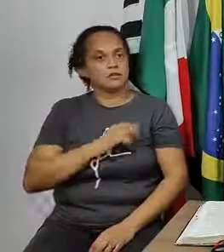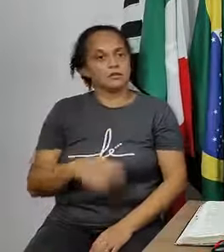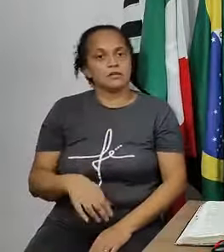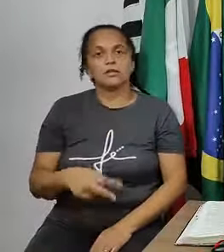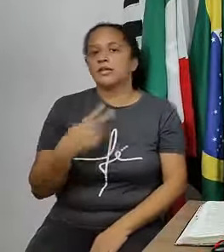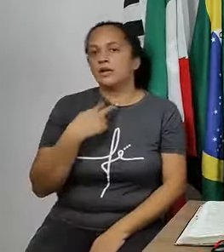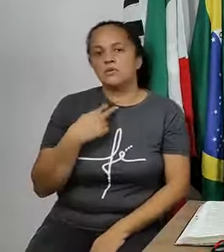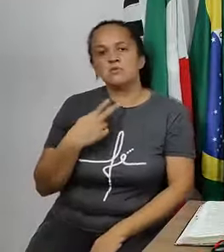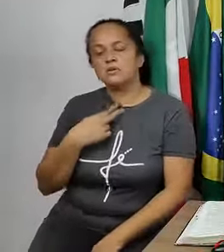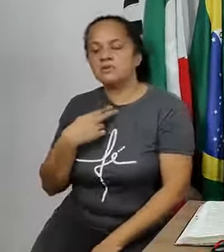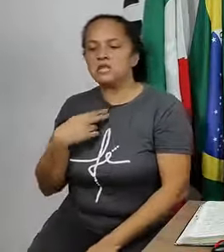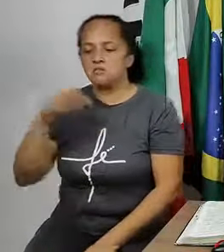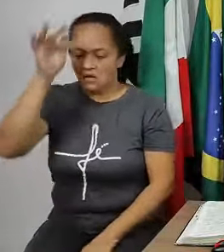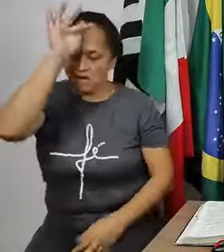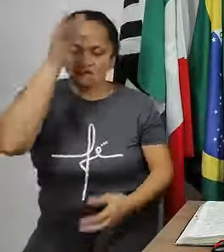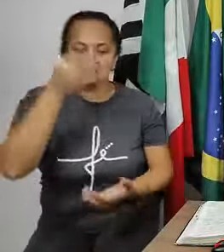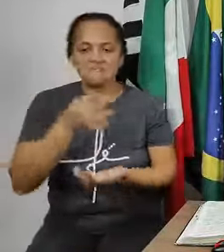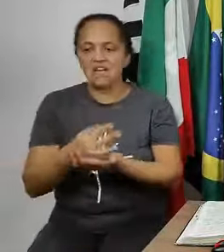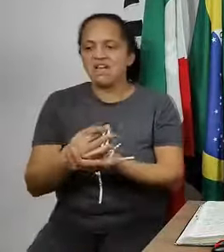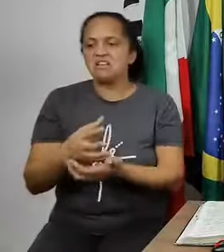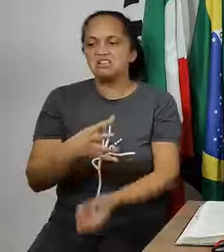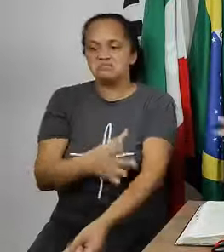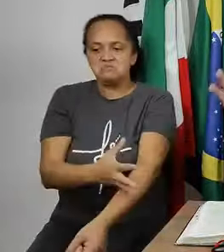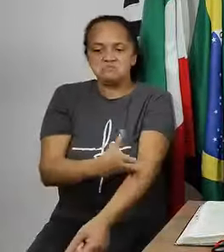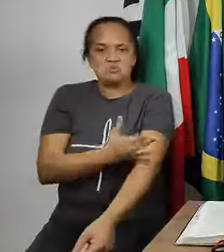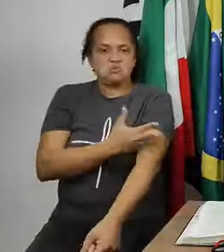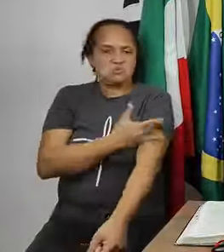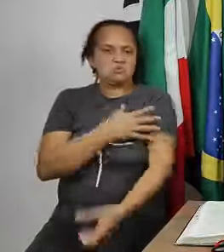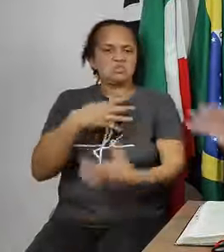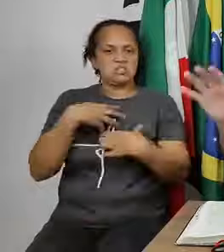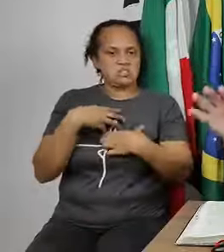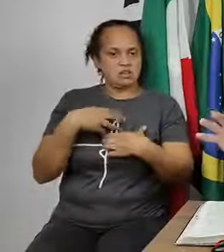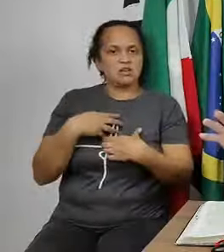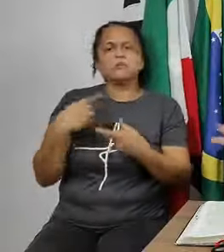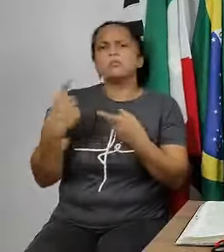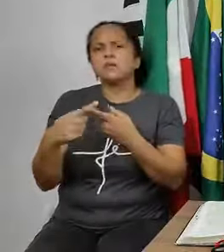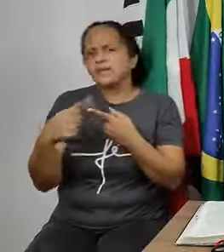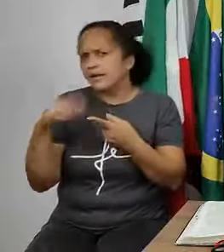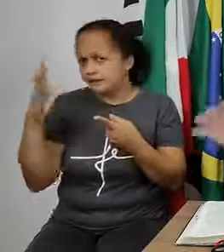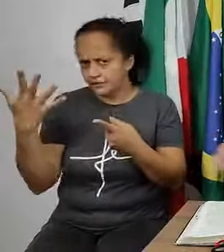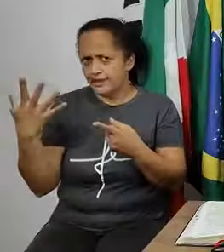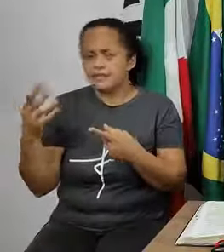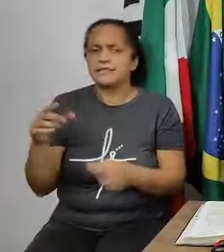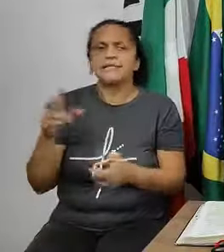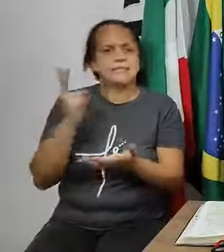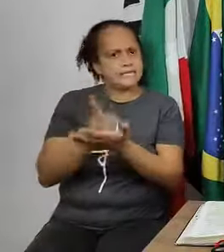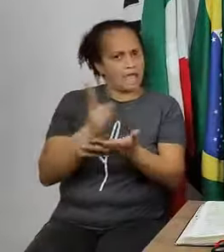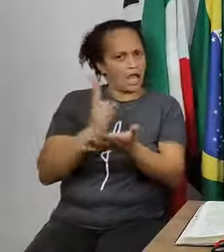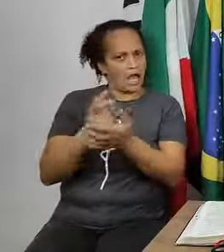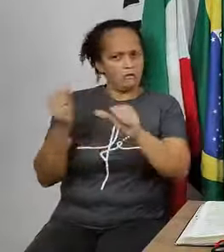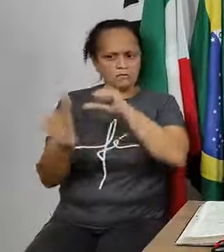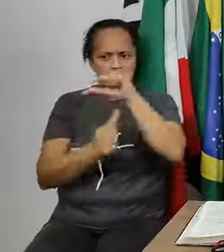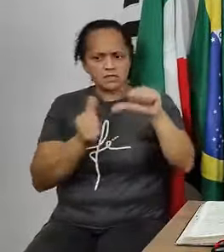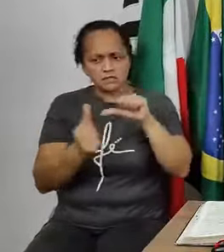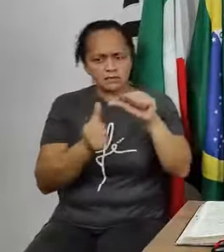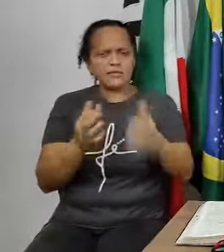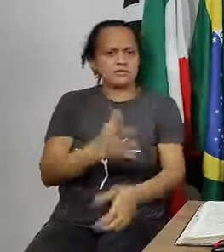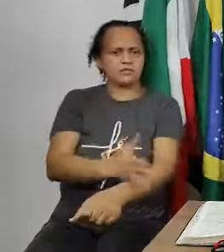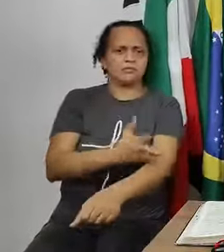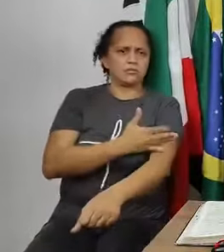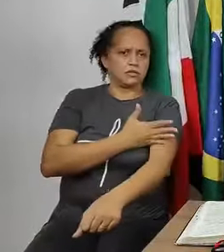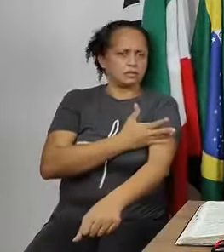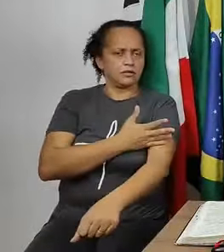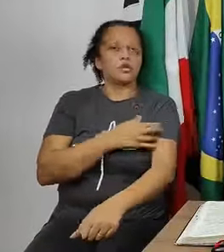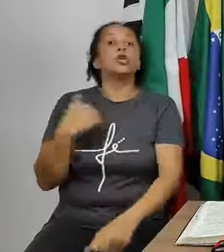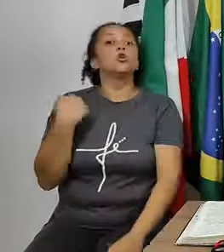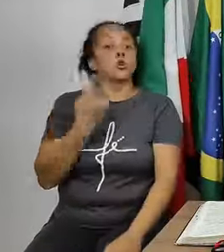nossas emoções, entendeu? Pois elas mudam a todo momento. A nossa fé tem que estar edificada sobre